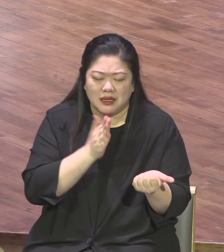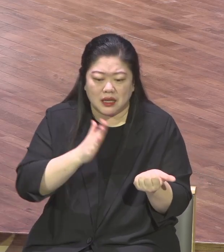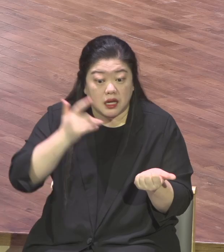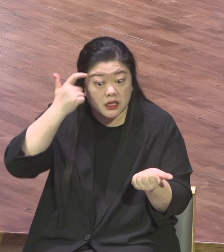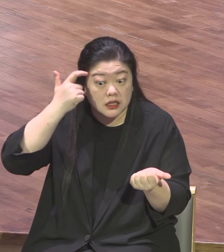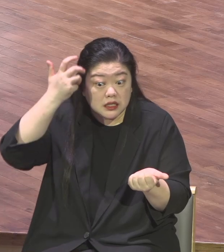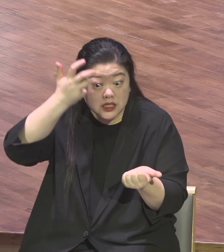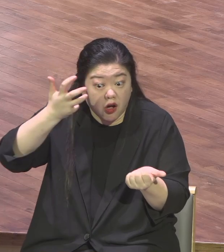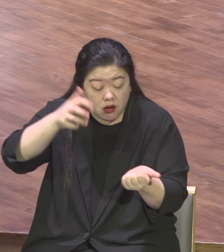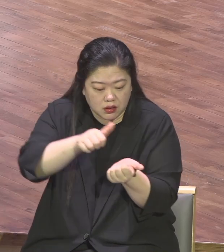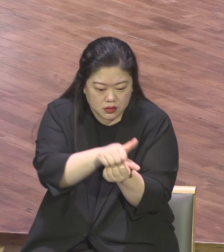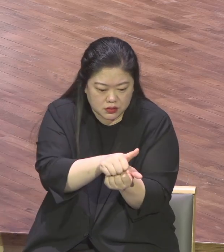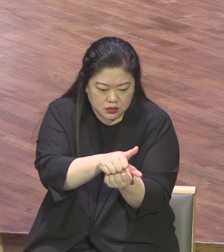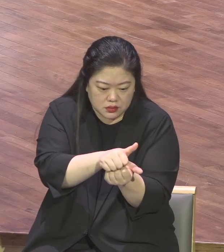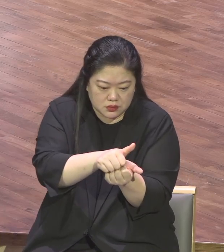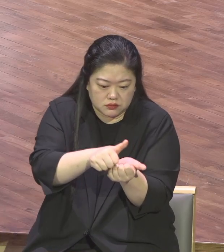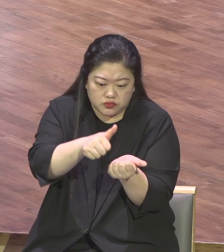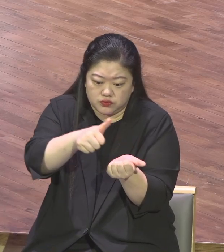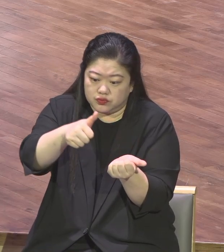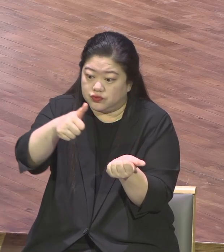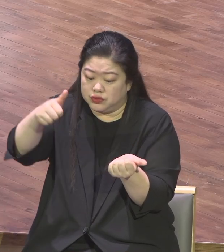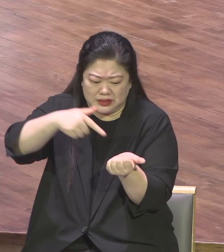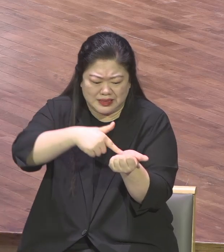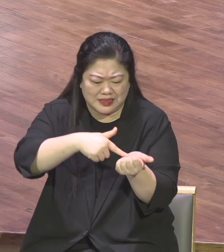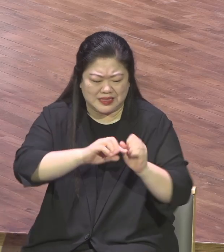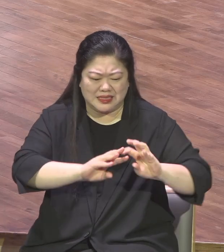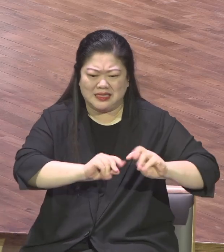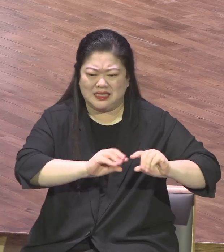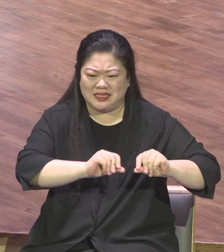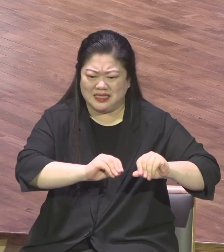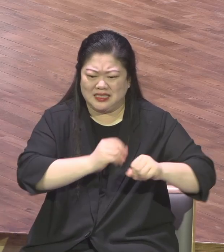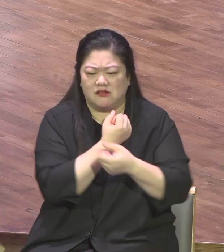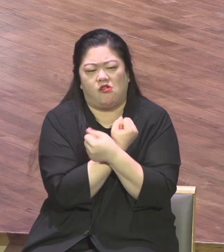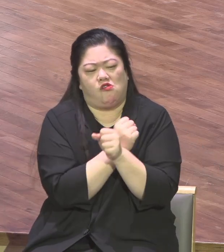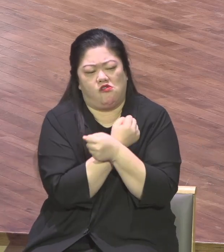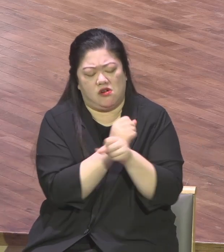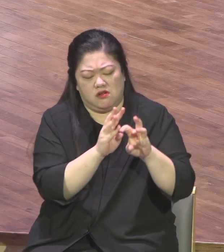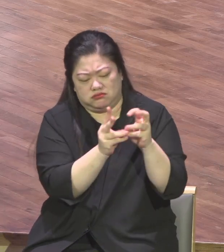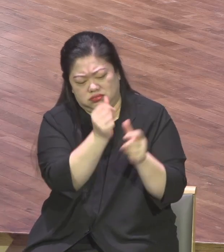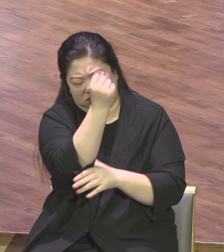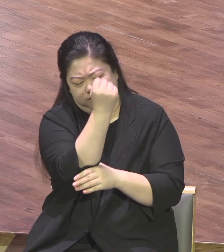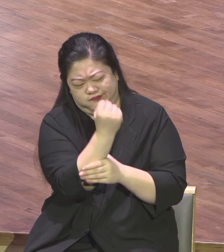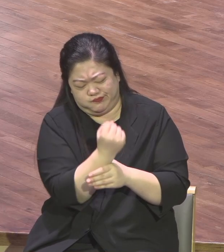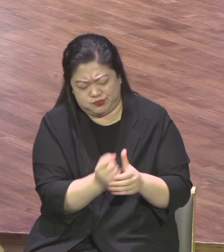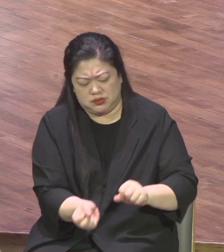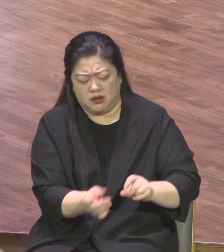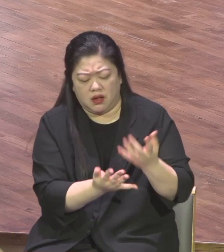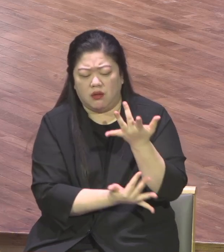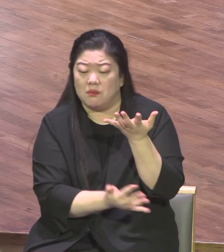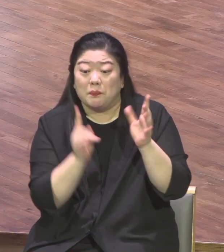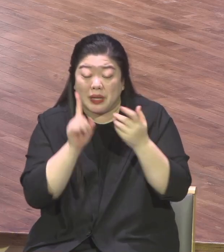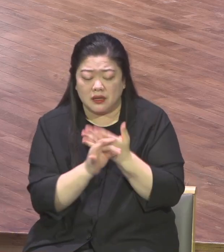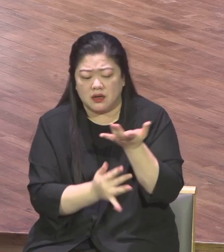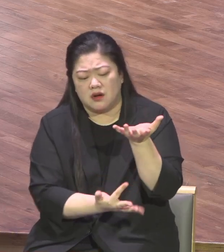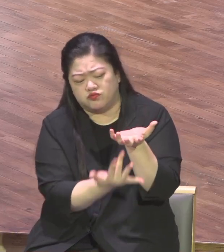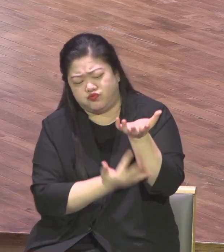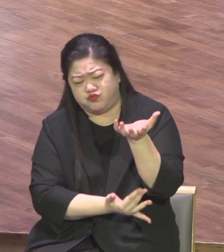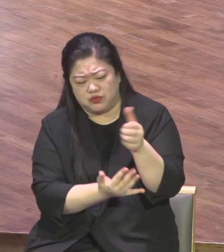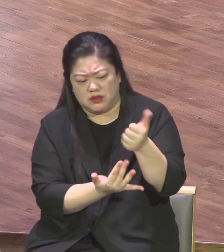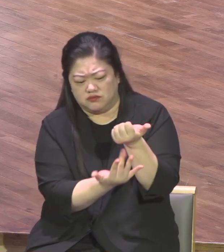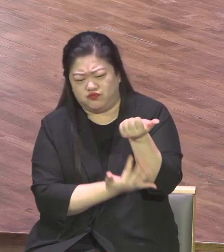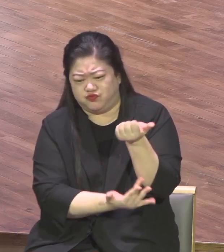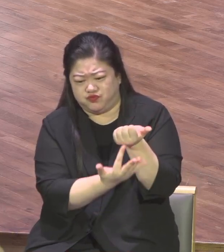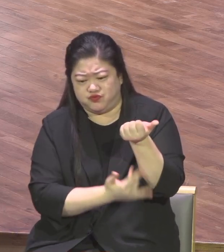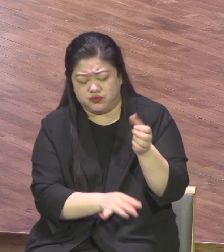죽음이라는데, 육체는 그냥 흙으로 돌아갑니다. 먼지로 그냥. 육체는 흙이에요. 먼지. 태워버리면 어디 간지도 없어요. 여러분